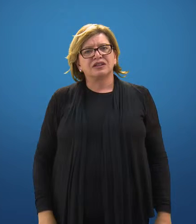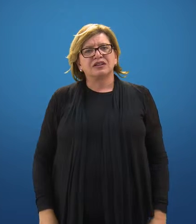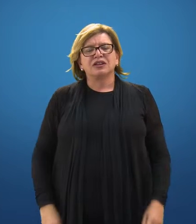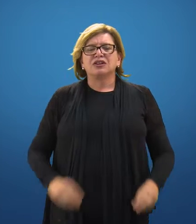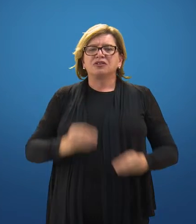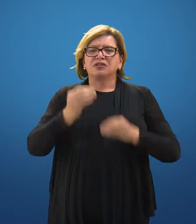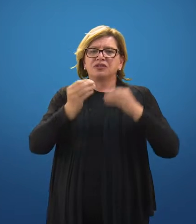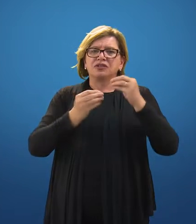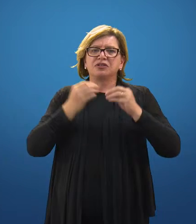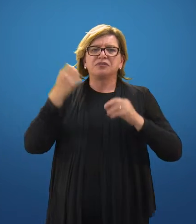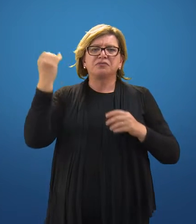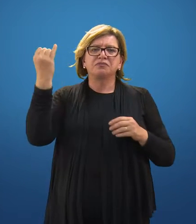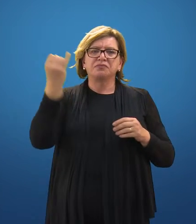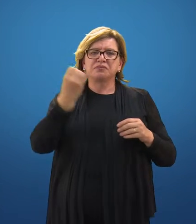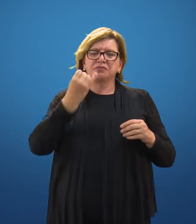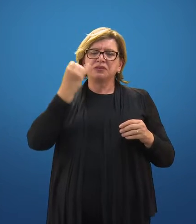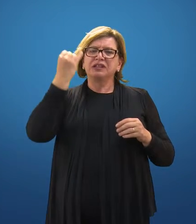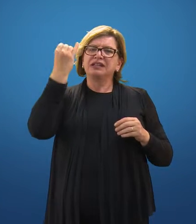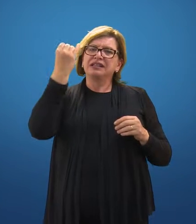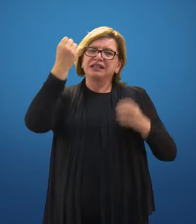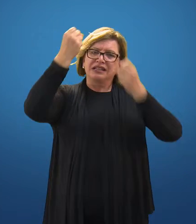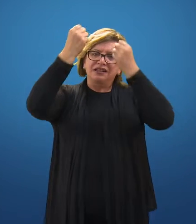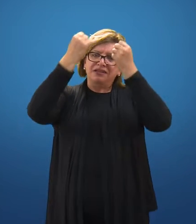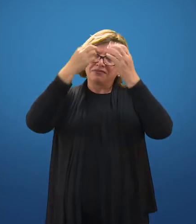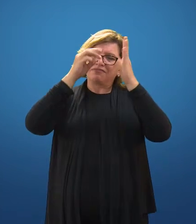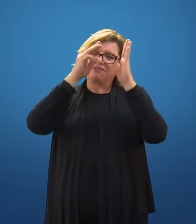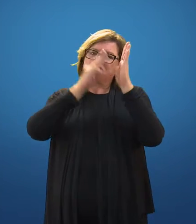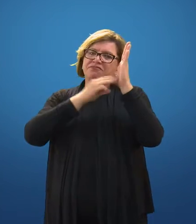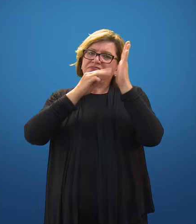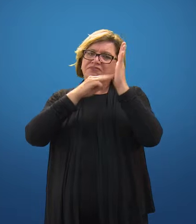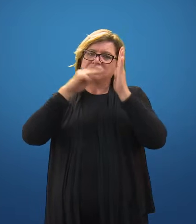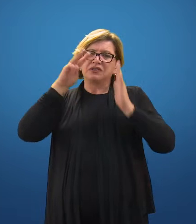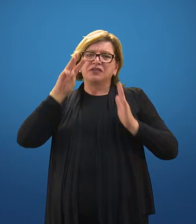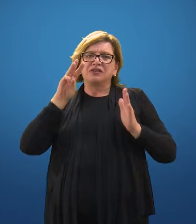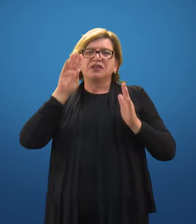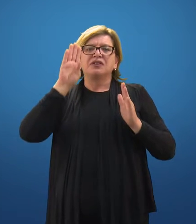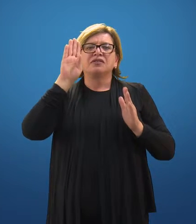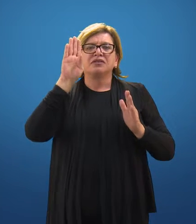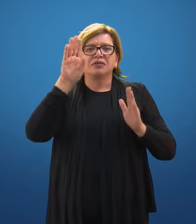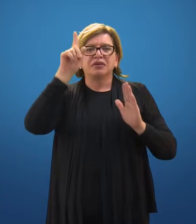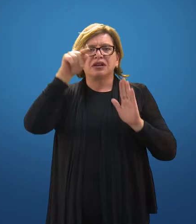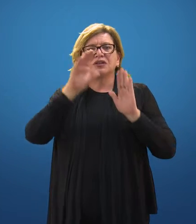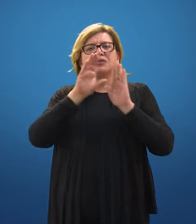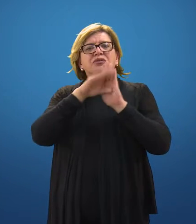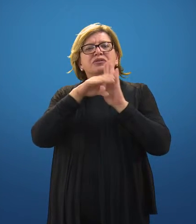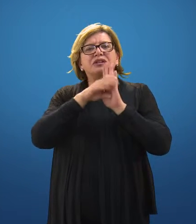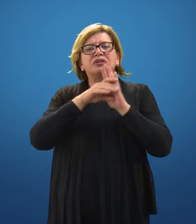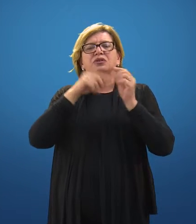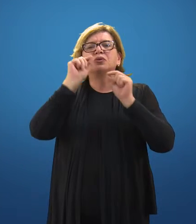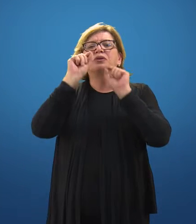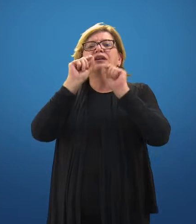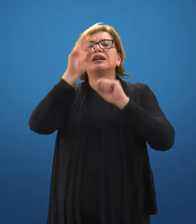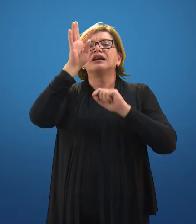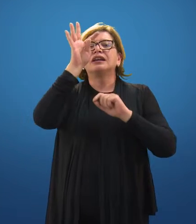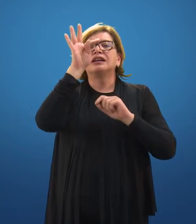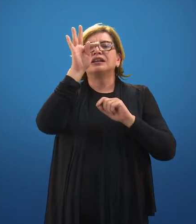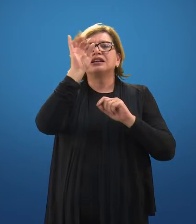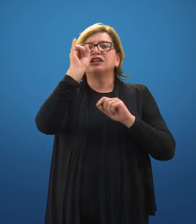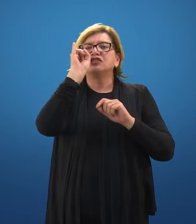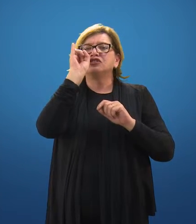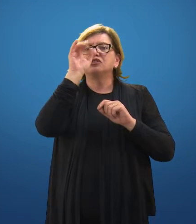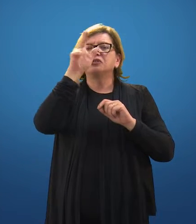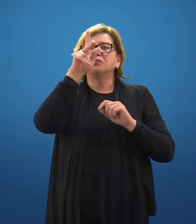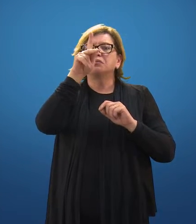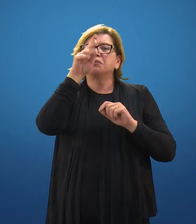Um aspecto importante dentro da metodologia weberiana é o conceito de tipo ideal,